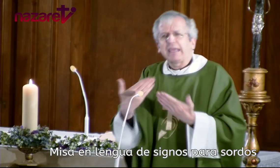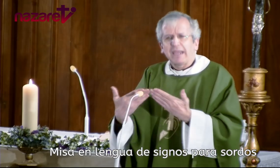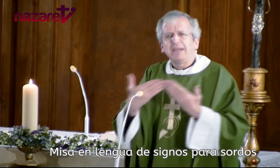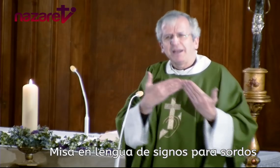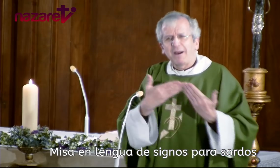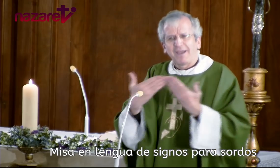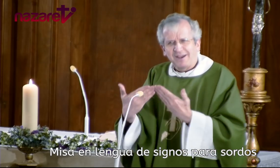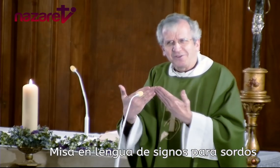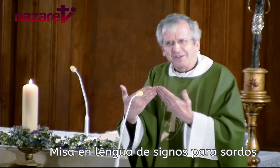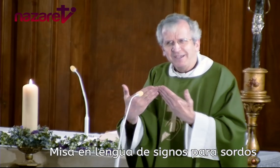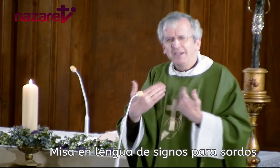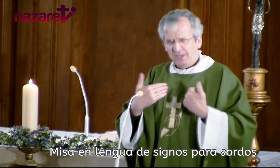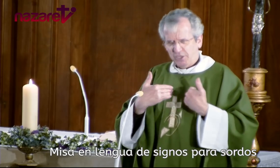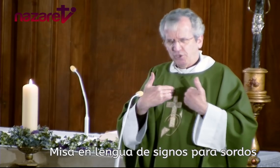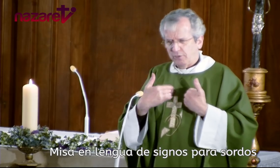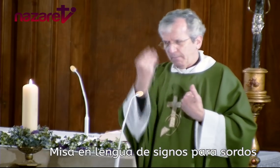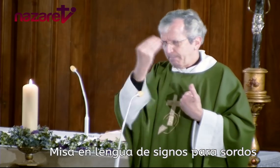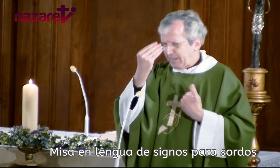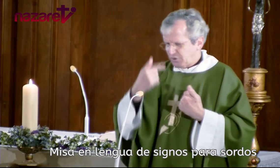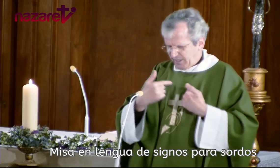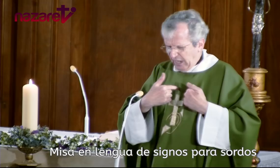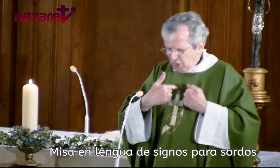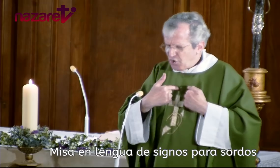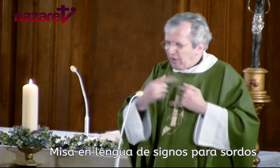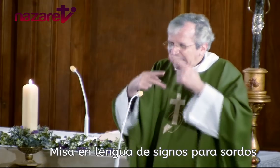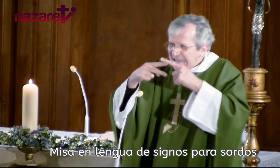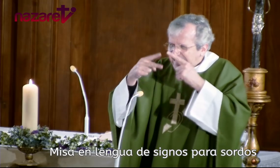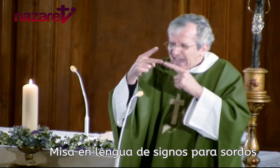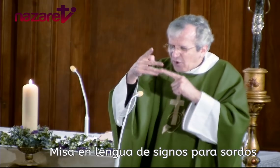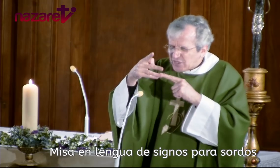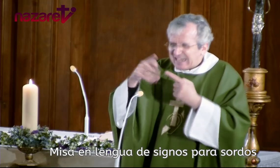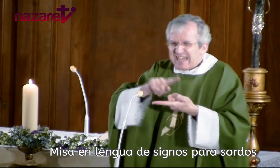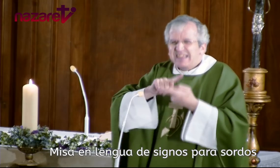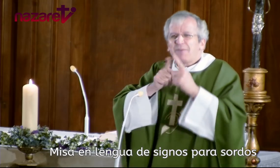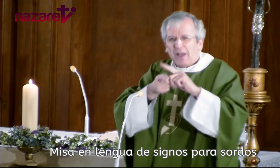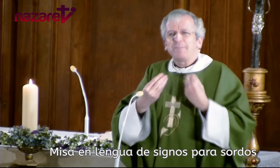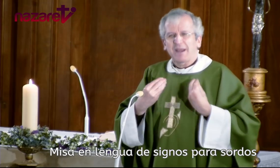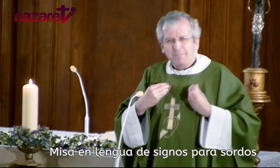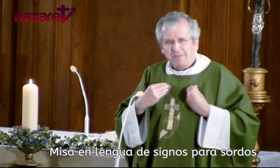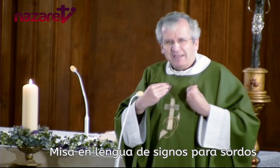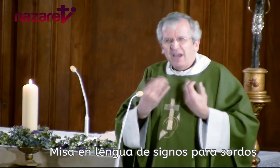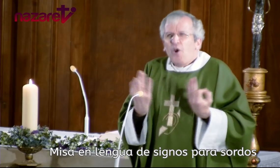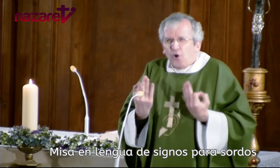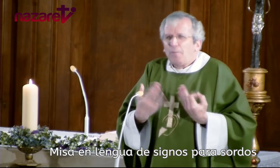en el Evangelio. Y yo pienso, es decir, yo, ¿qué cosas debo cambiar en mi vida? ¿Cómo